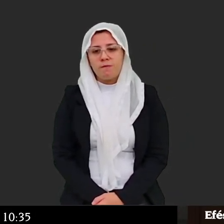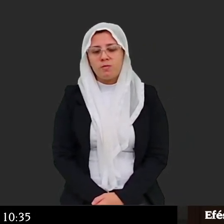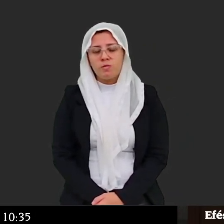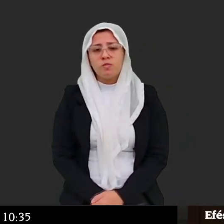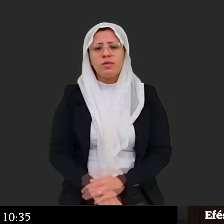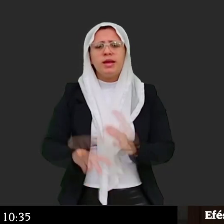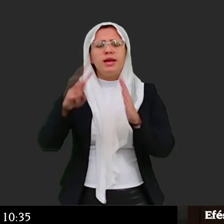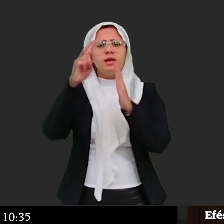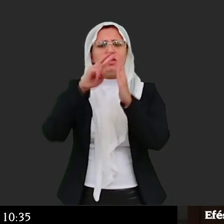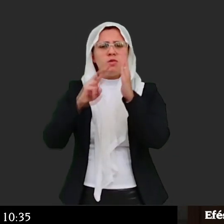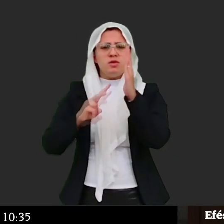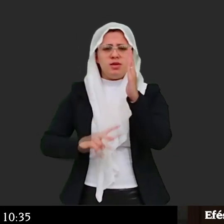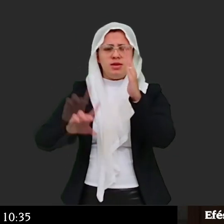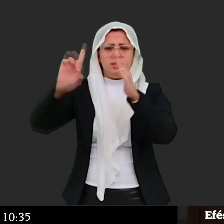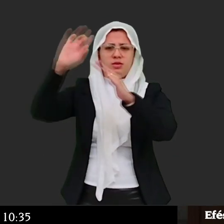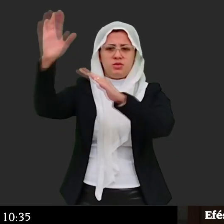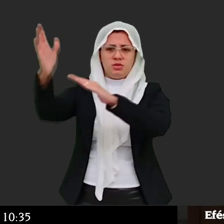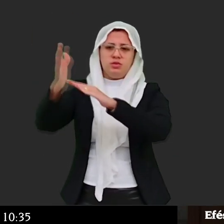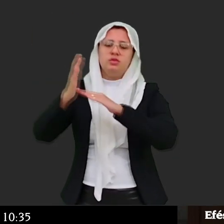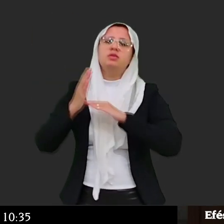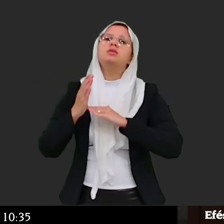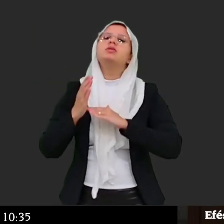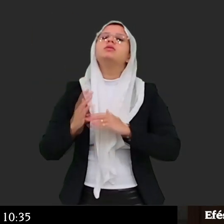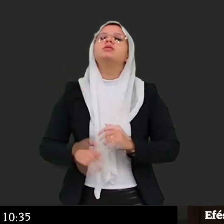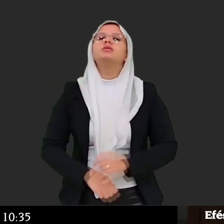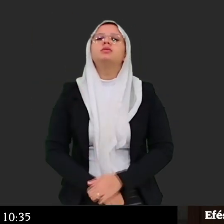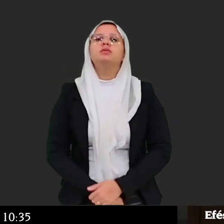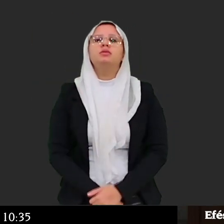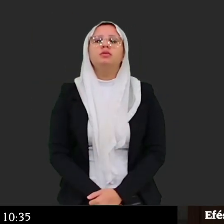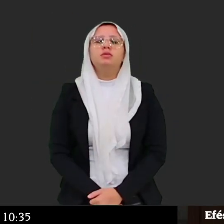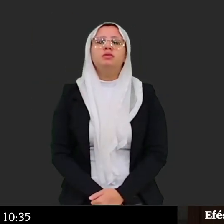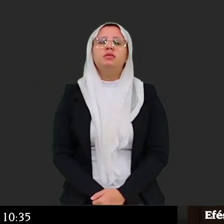Vamos ler então com a ajuda de Deus.